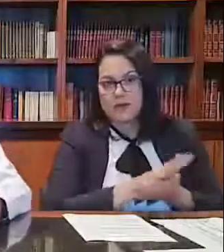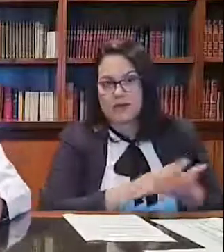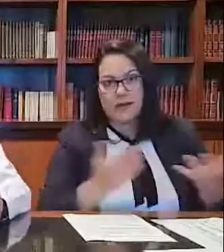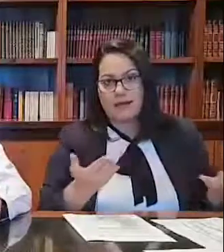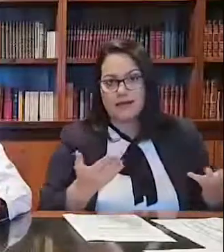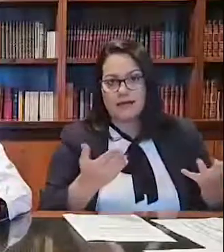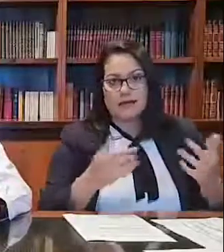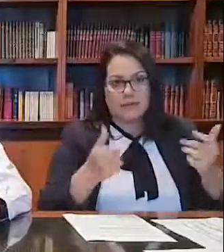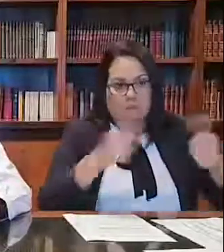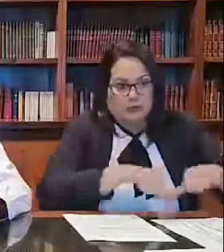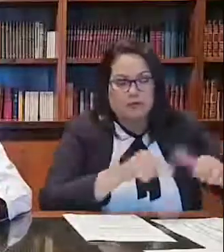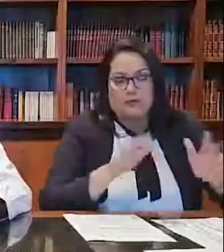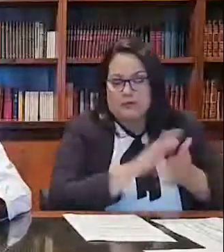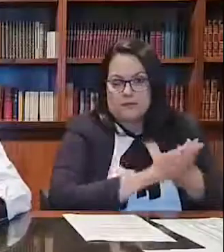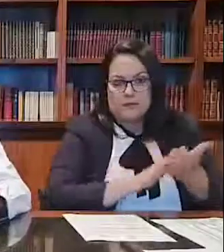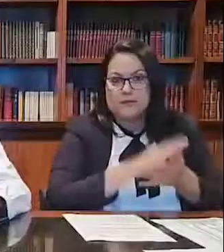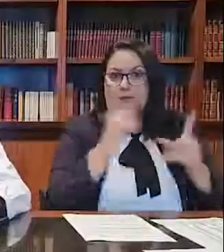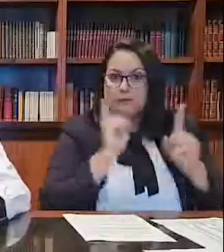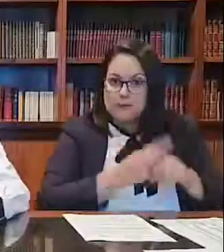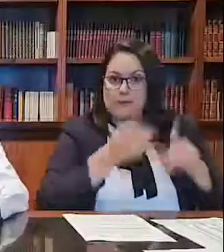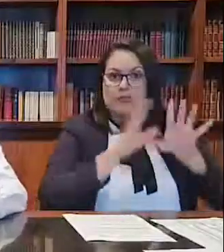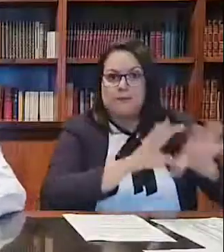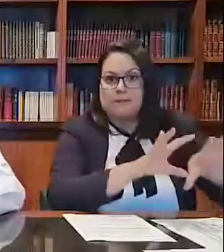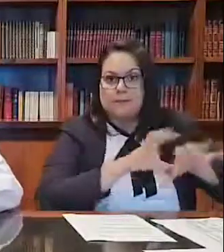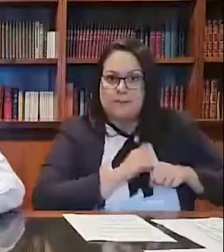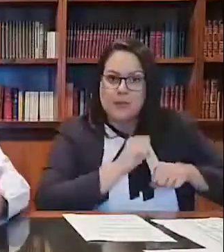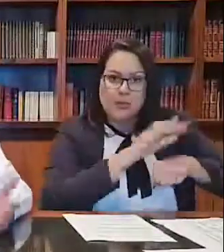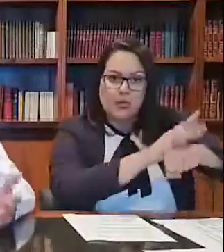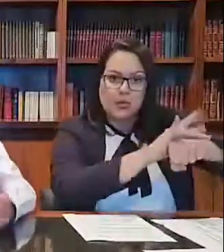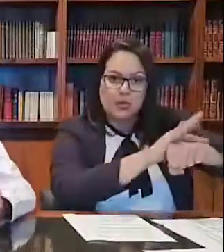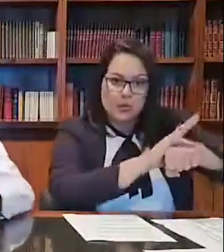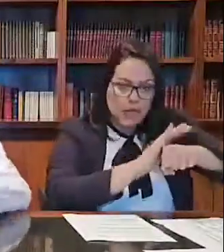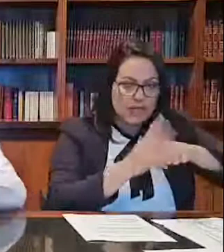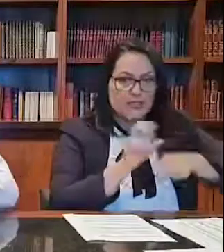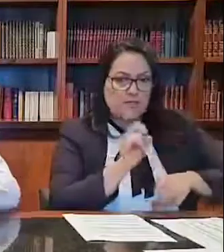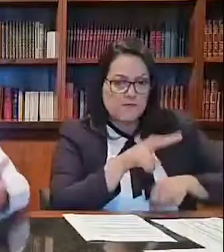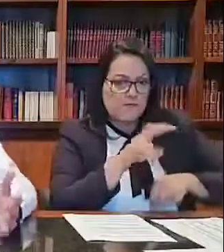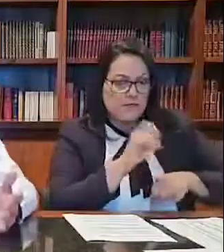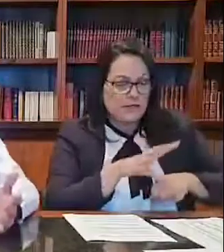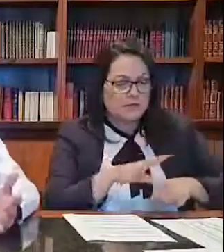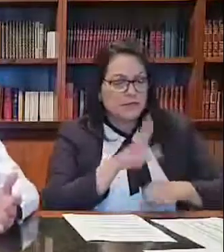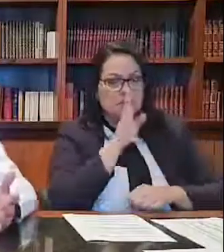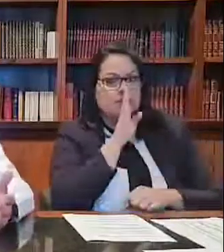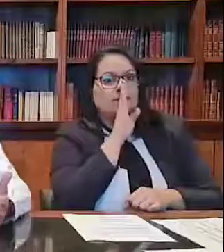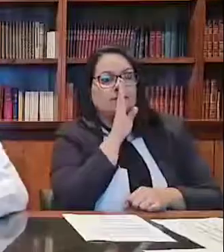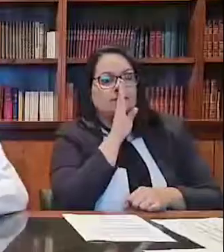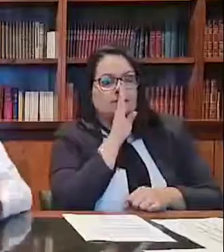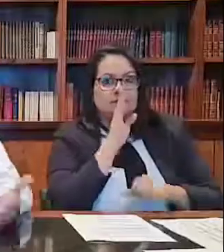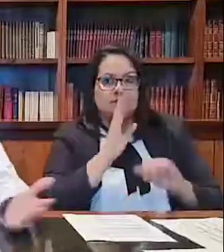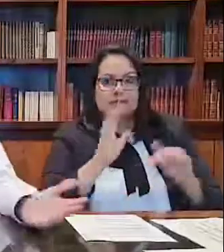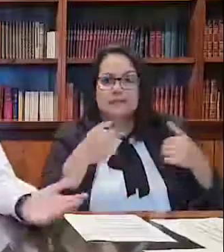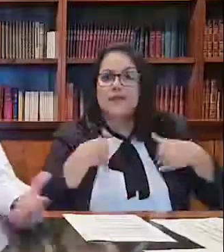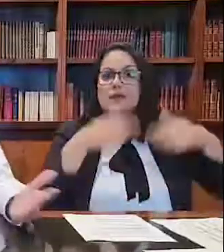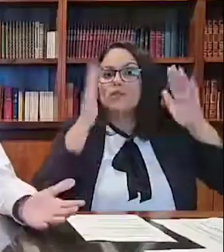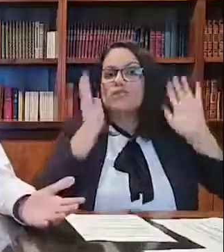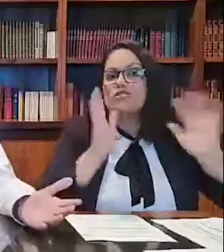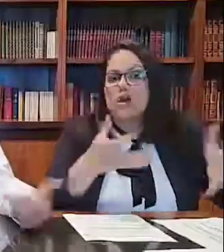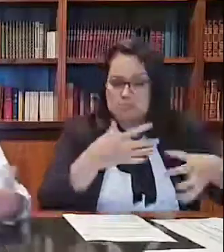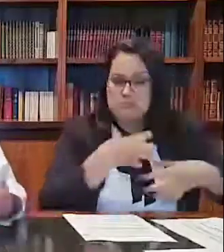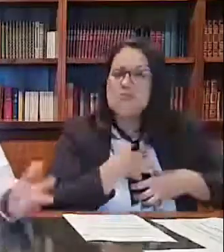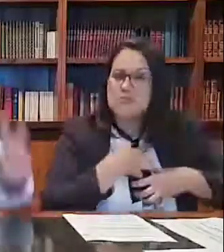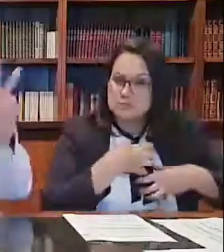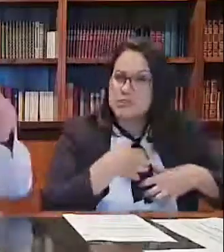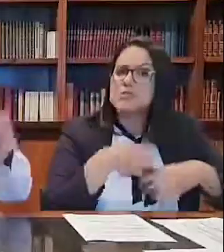fosse efeito colateral é porque os vírus não vai ser se têm multiplicado o corpo humano então eu já